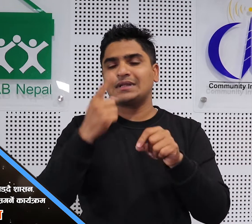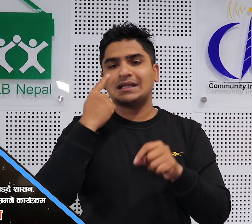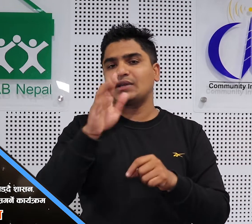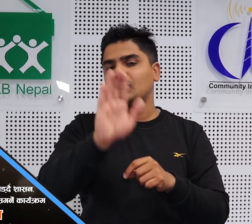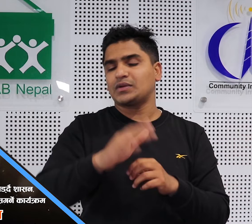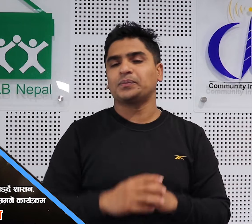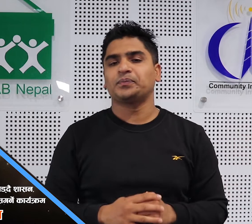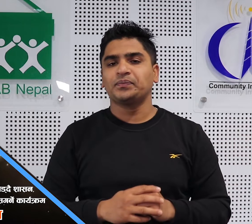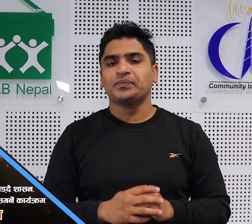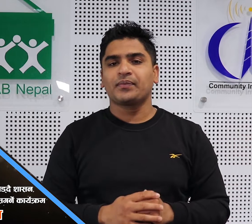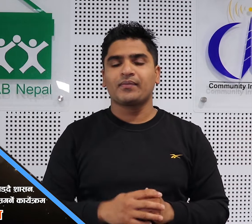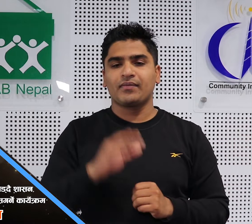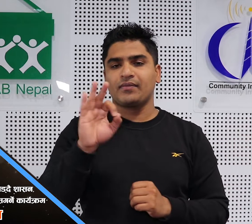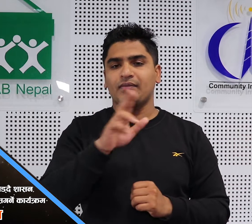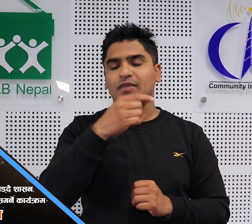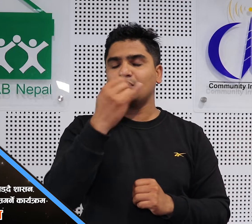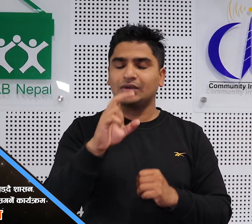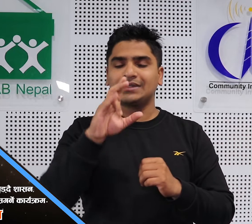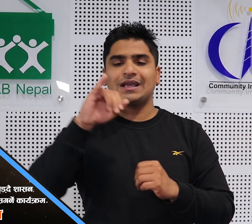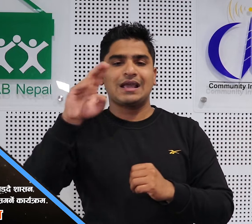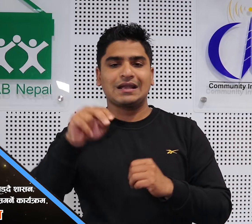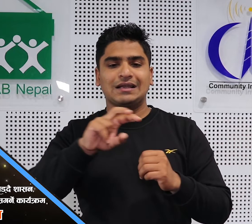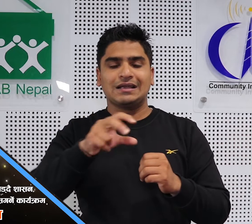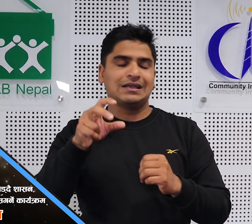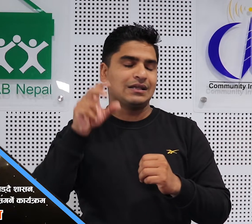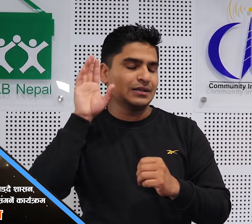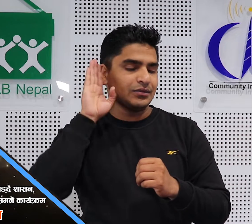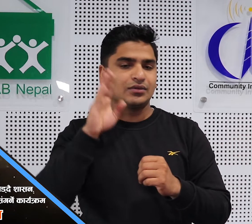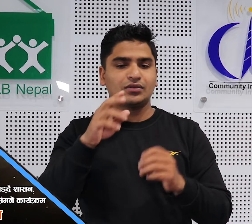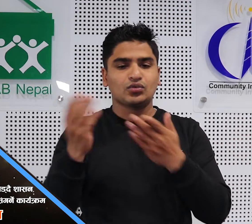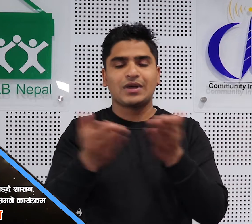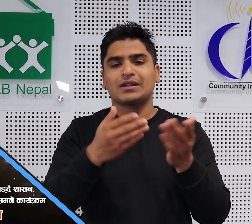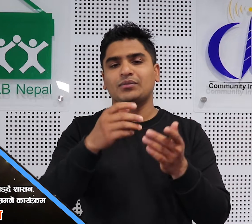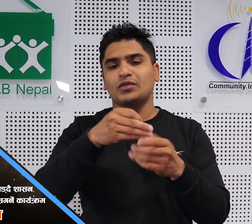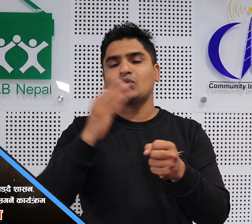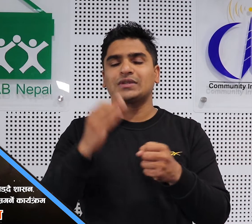देखिएको छ। विनोद महतो, CIN रेडियो स्वागतम, धनुषा।